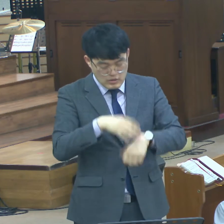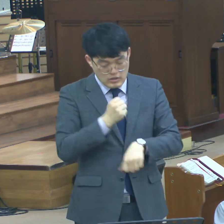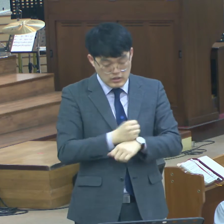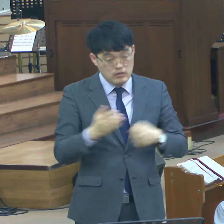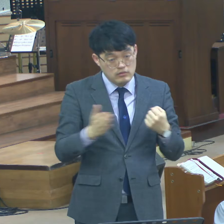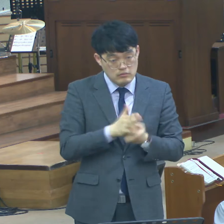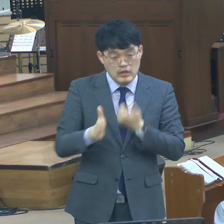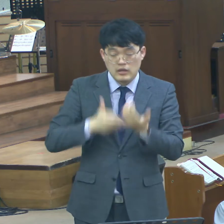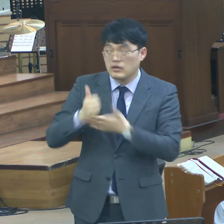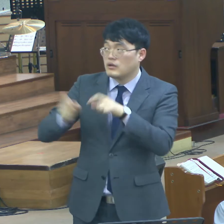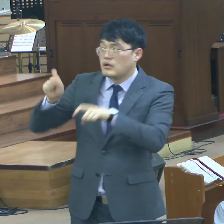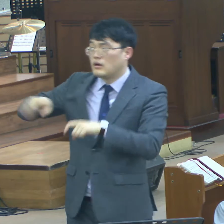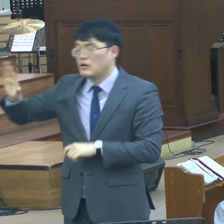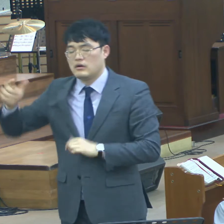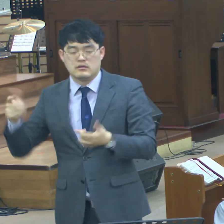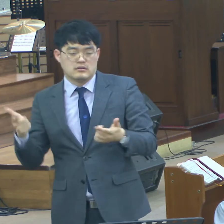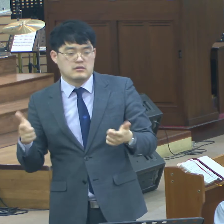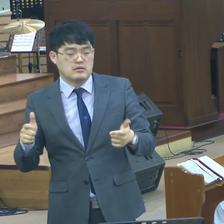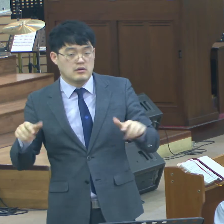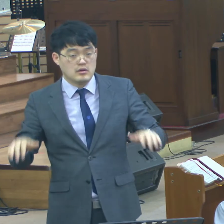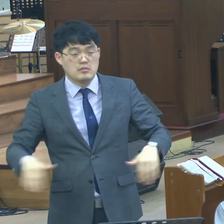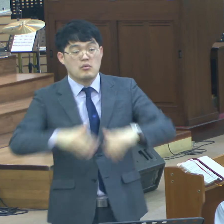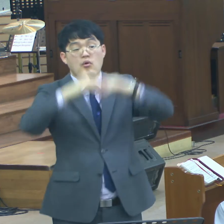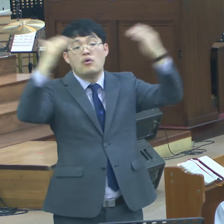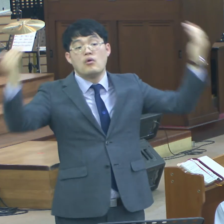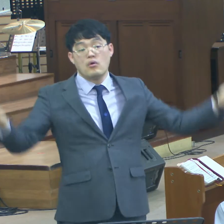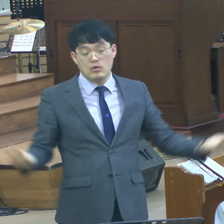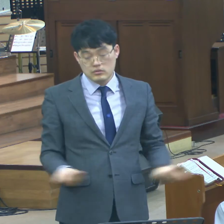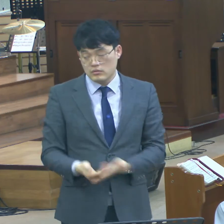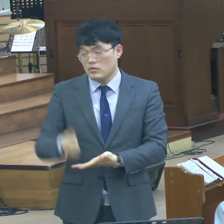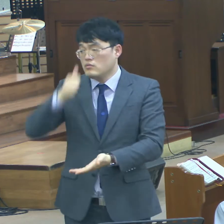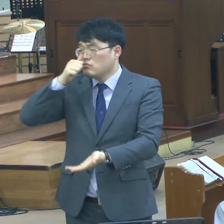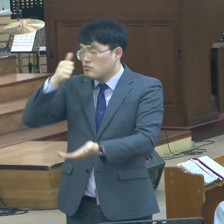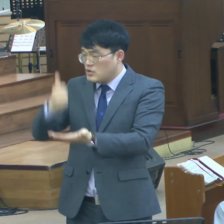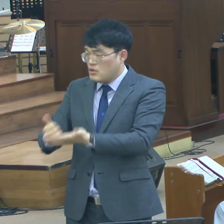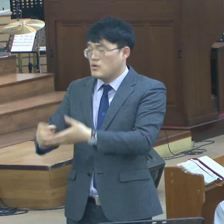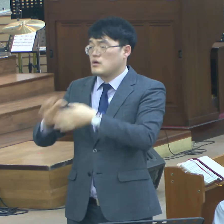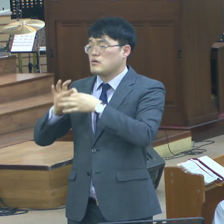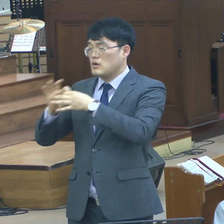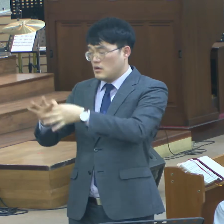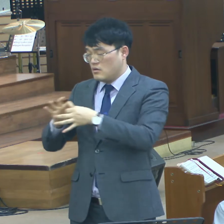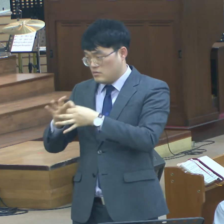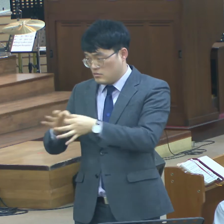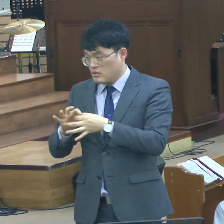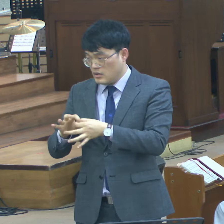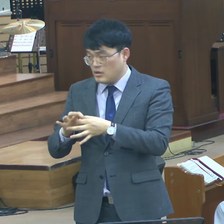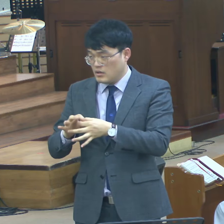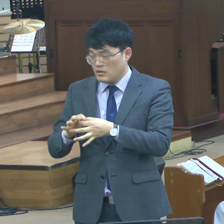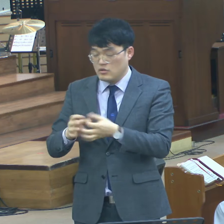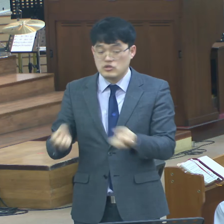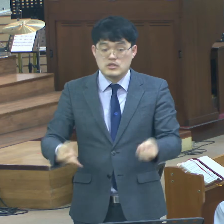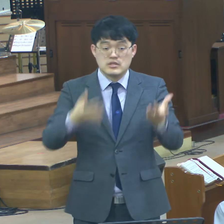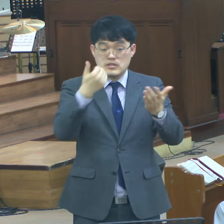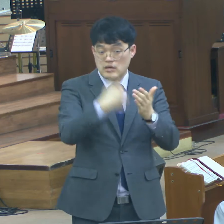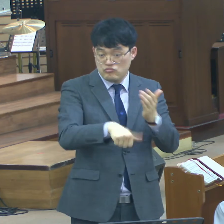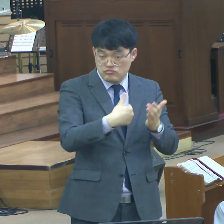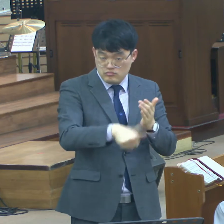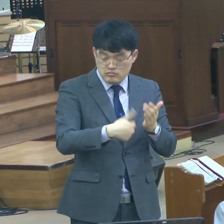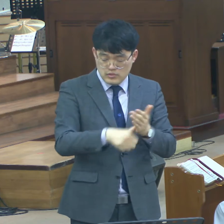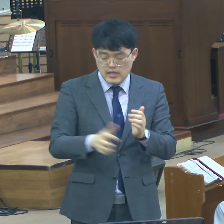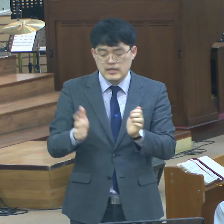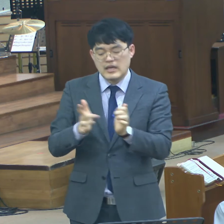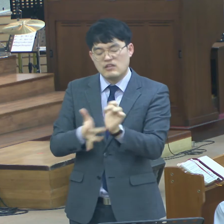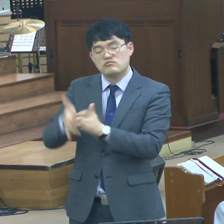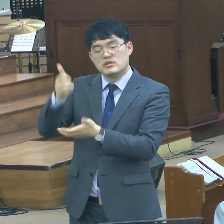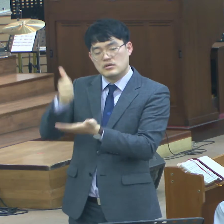아니에요. 이 모든 죄와 관련된 재물은